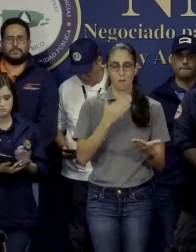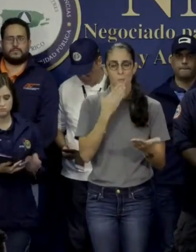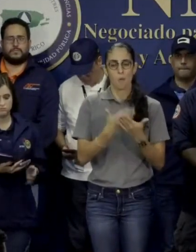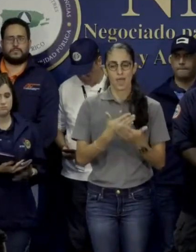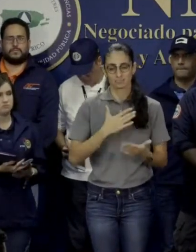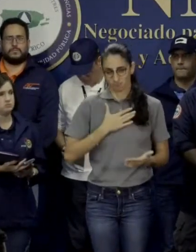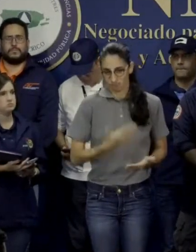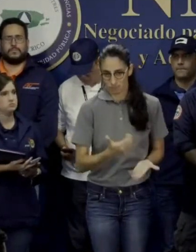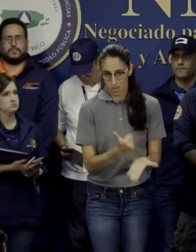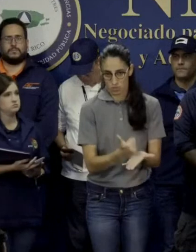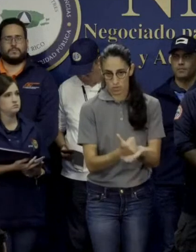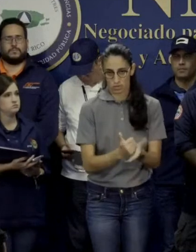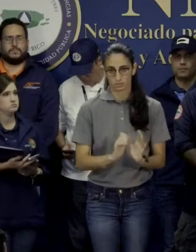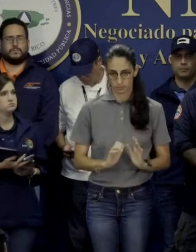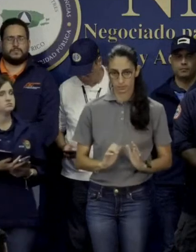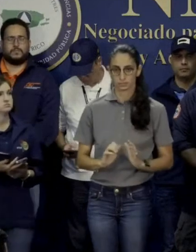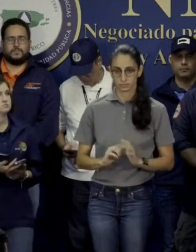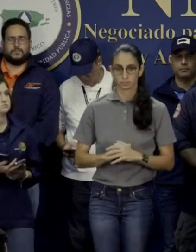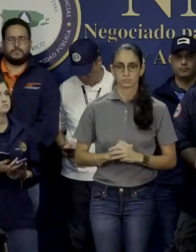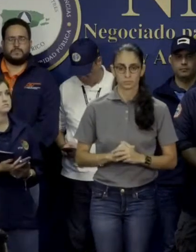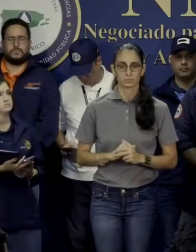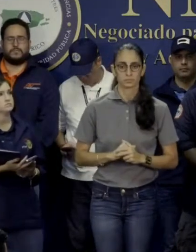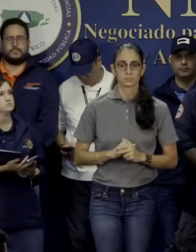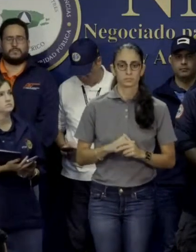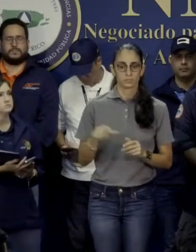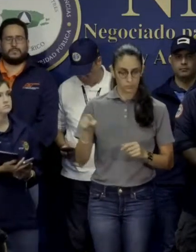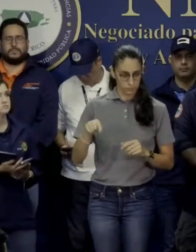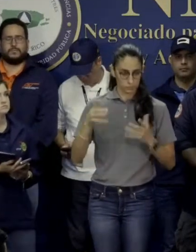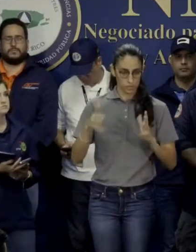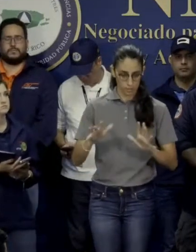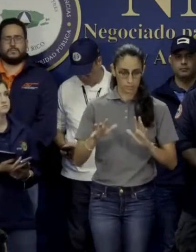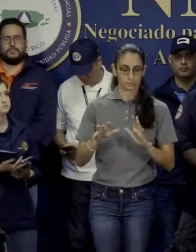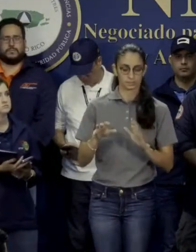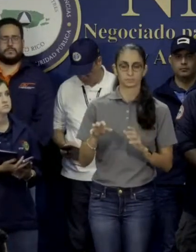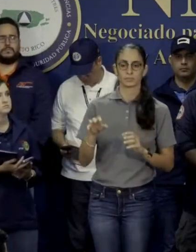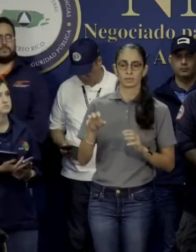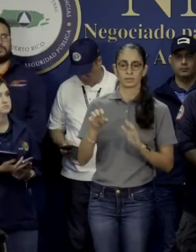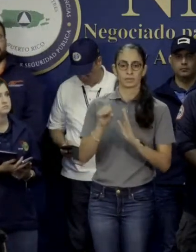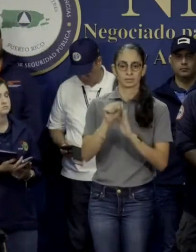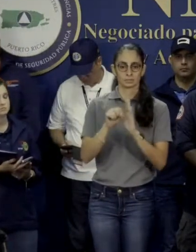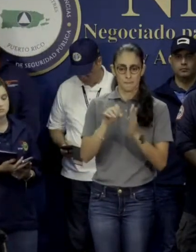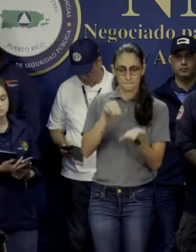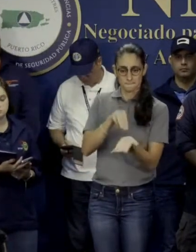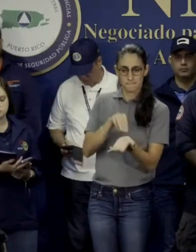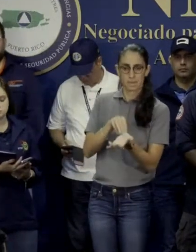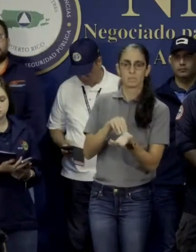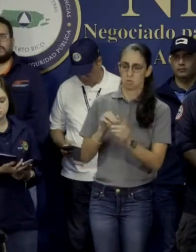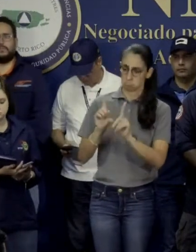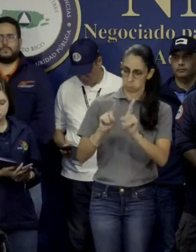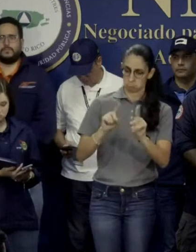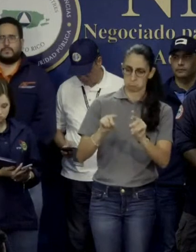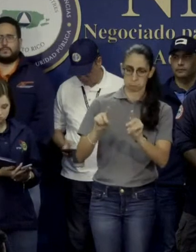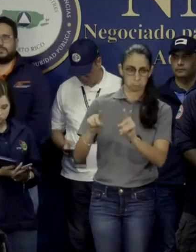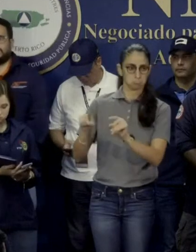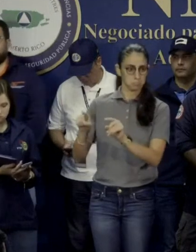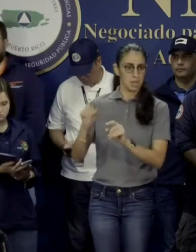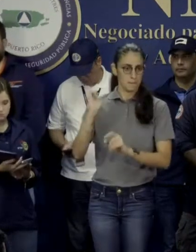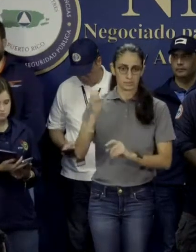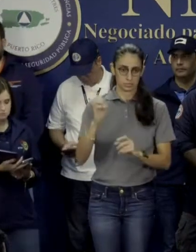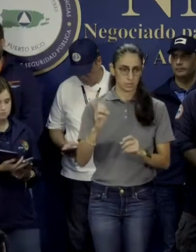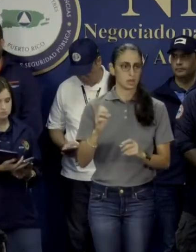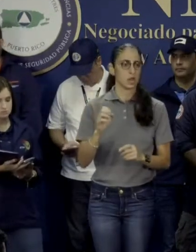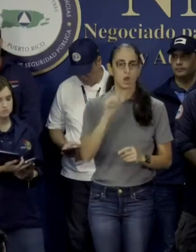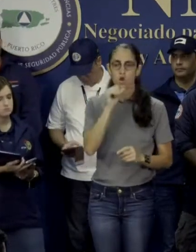para concederle inmunidad a la inmunidad del Estado al personal médico que está asistiendo en esta emergencia.